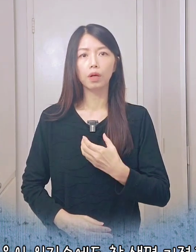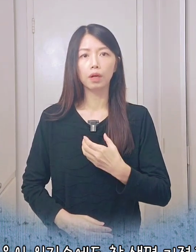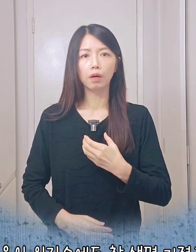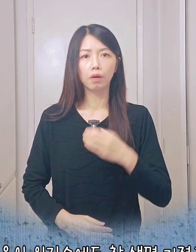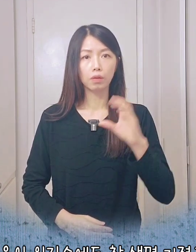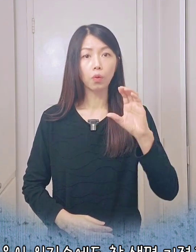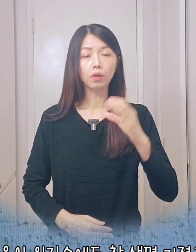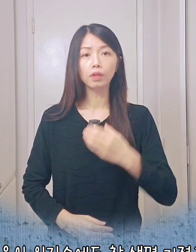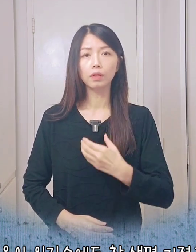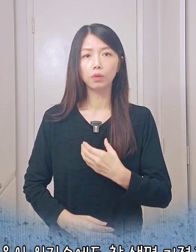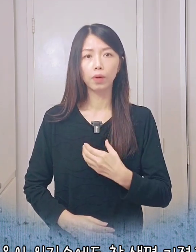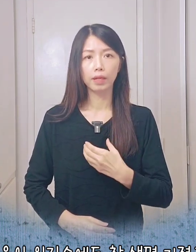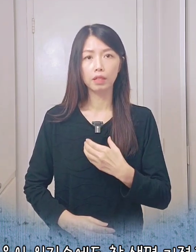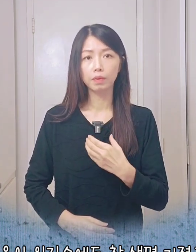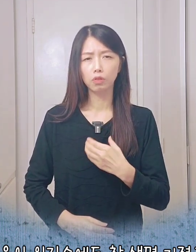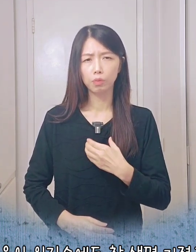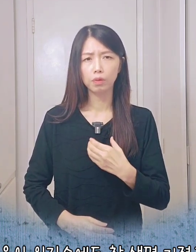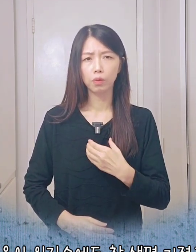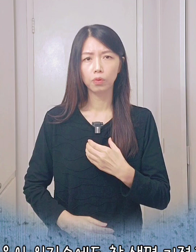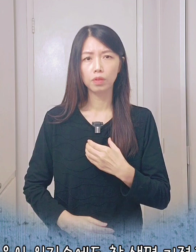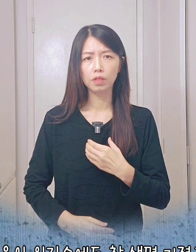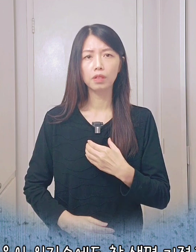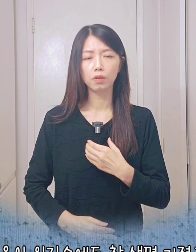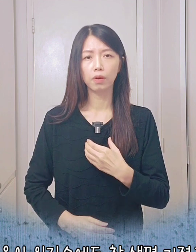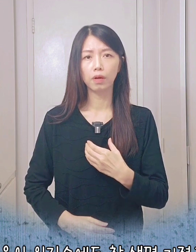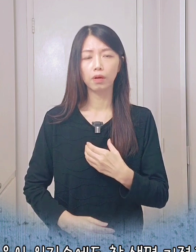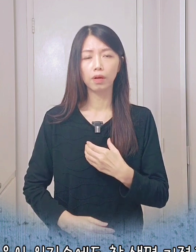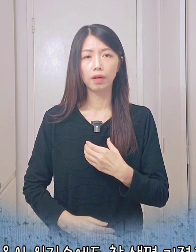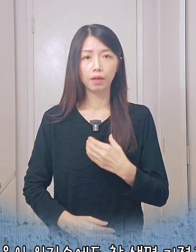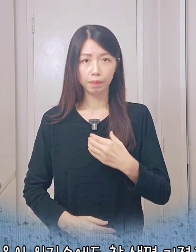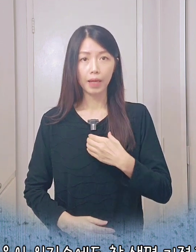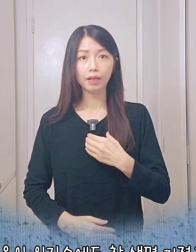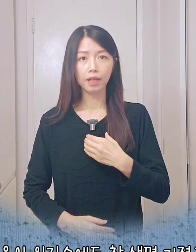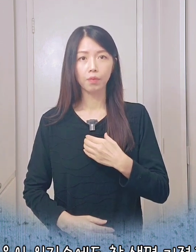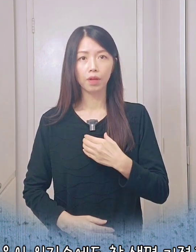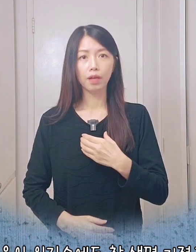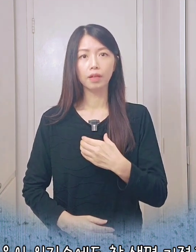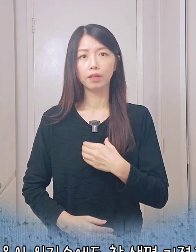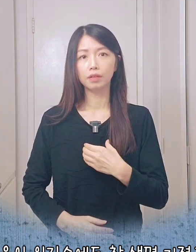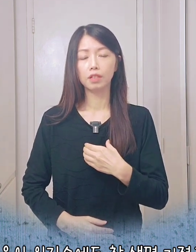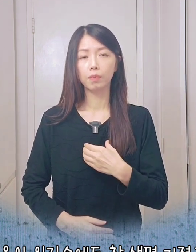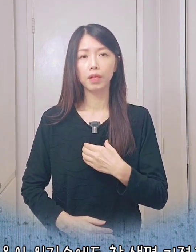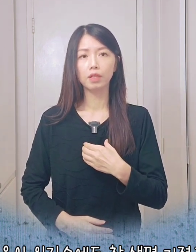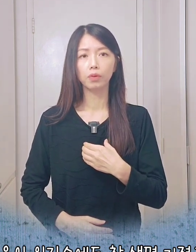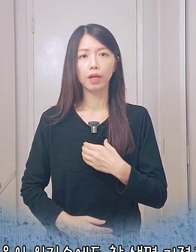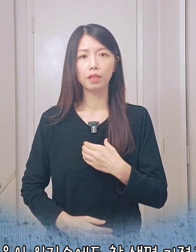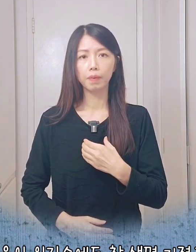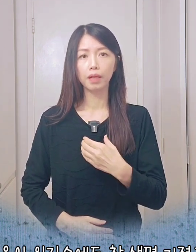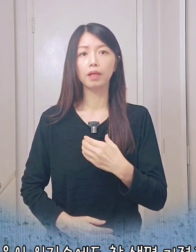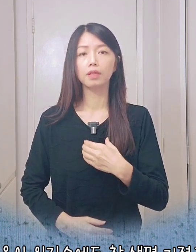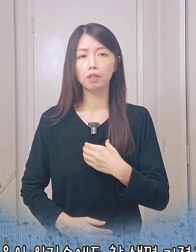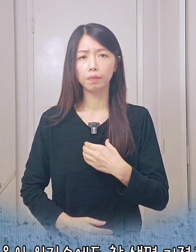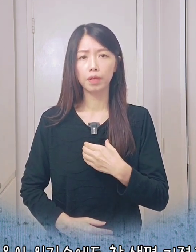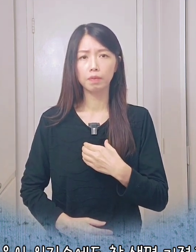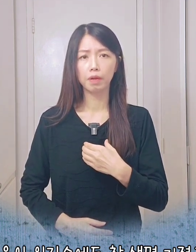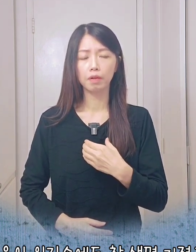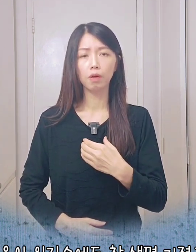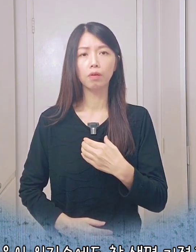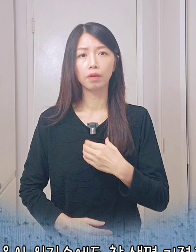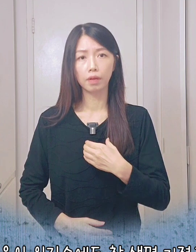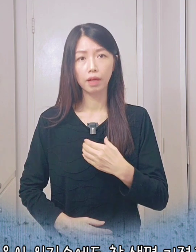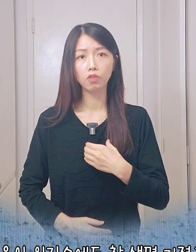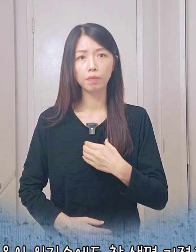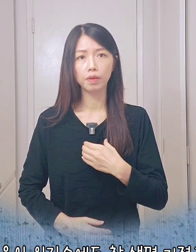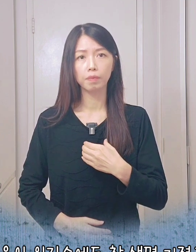주시고 손끝으로 가슴을 2번 정도 치시는 거예요. 마이크 때문에 직접 대지는 못하지만 직접